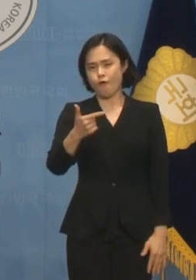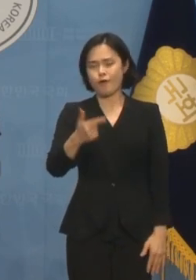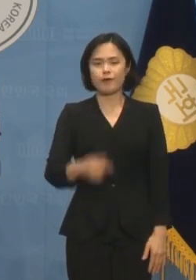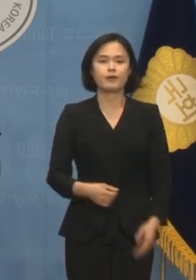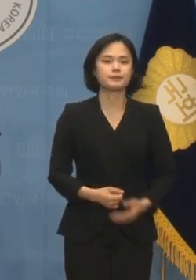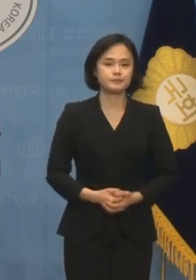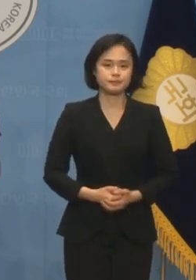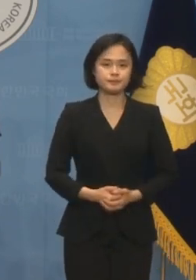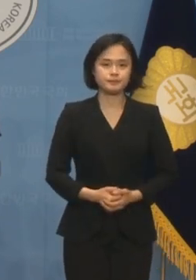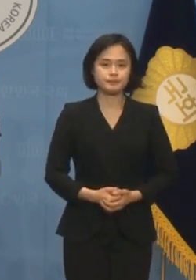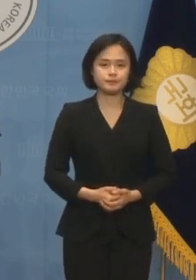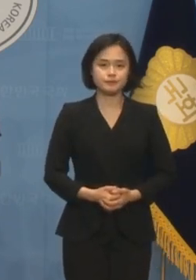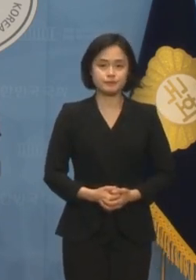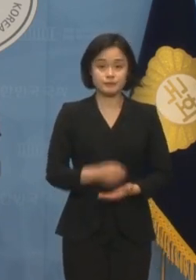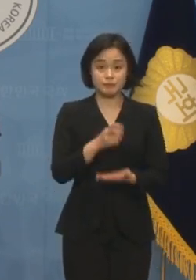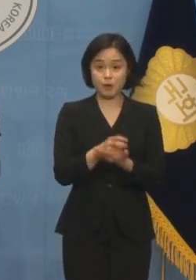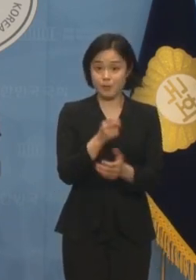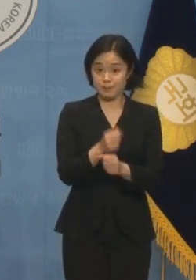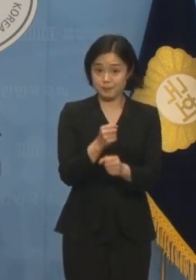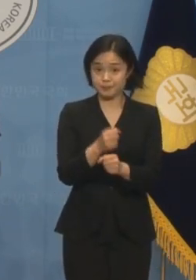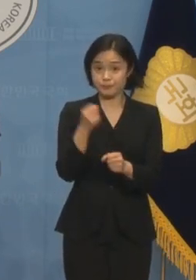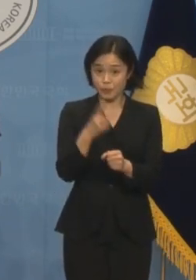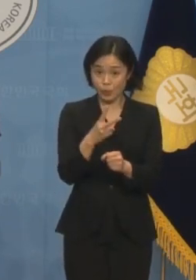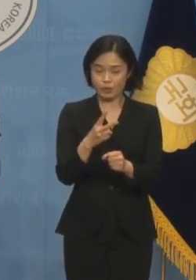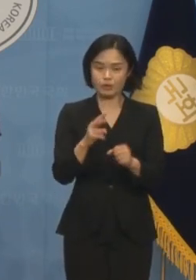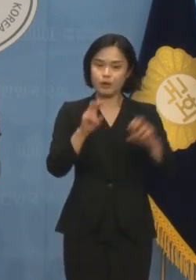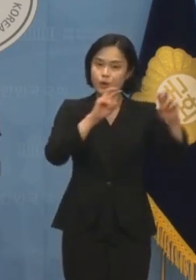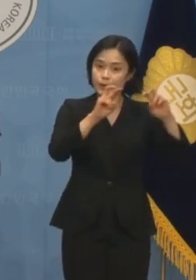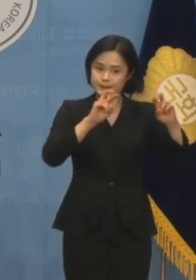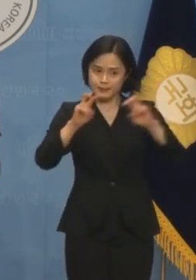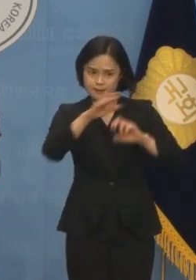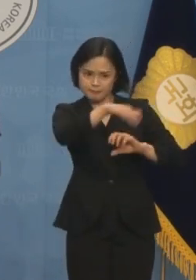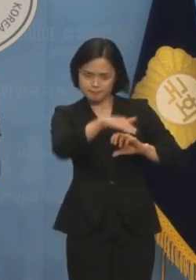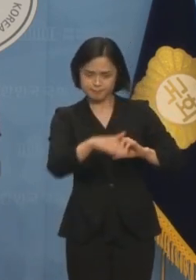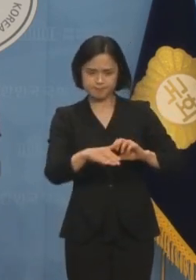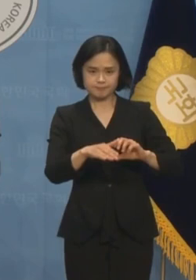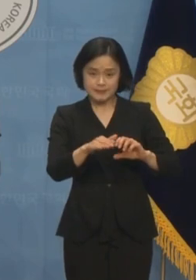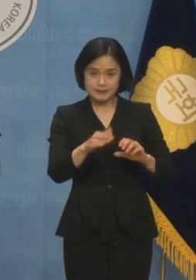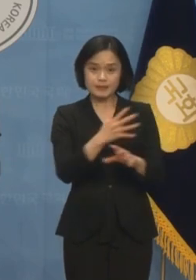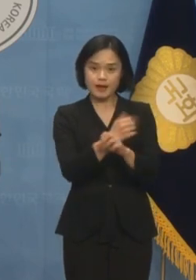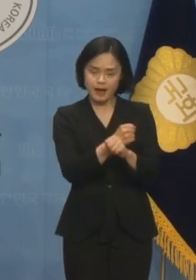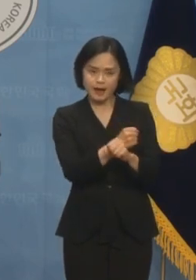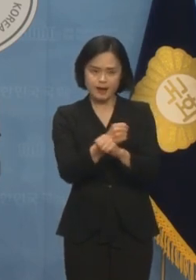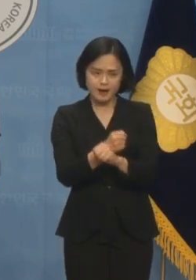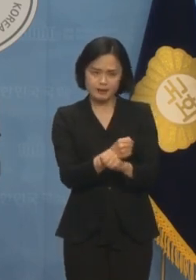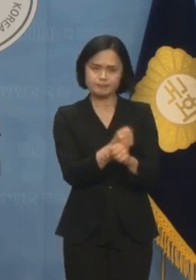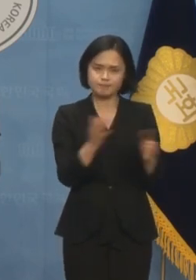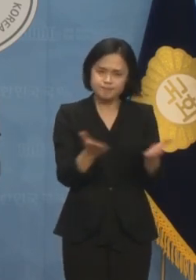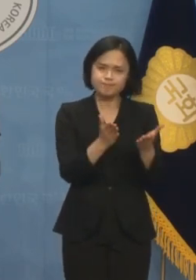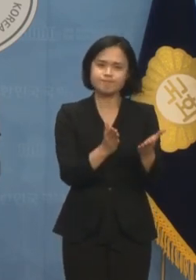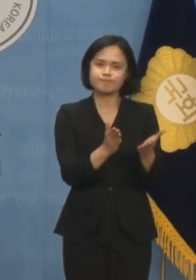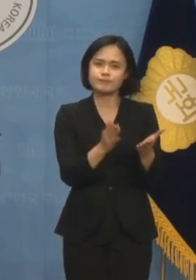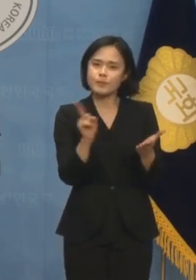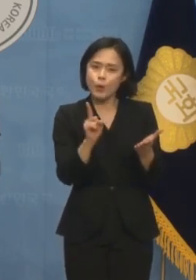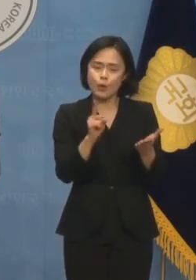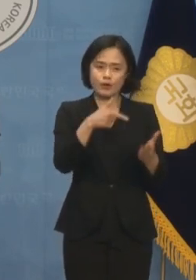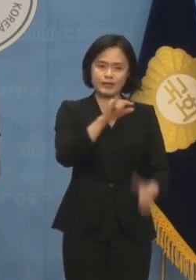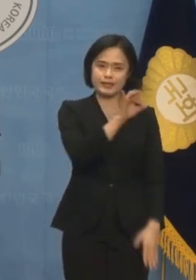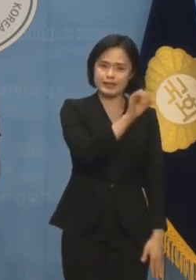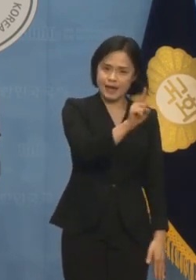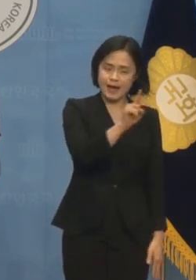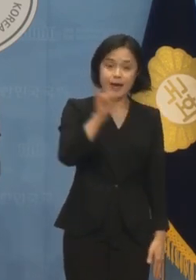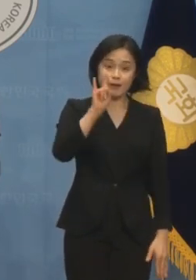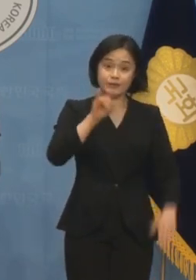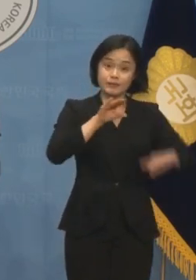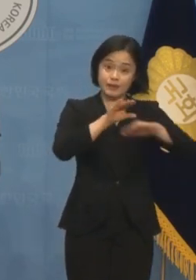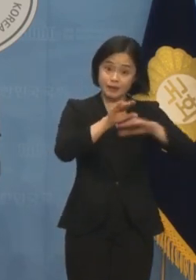제한과 더불어 선제적으로 단체 협약을 통해서 노동시간을 단축하려는 기아, 현대 등 우리 노동자들의